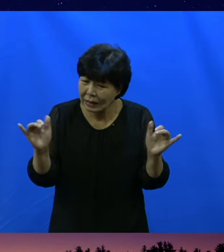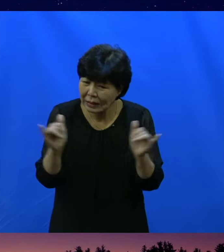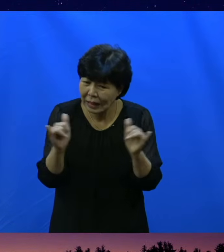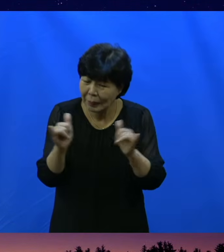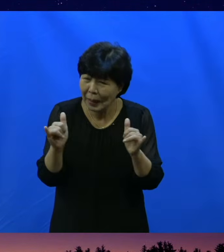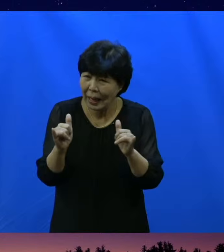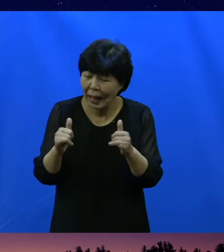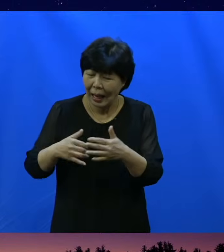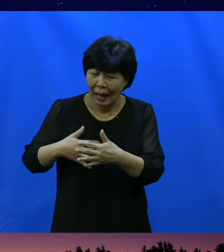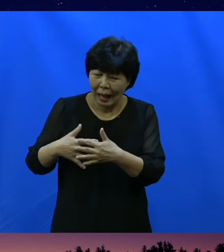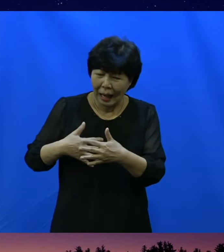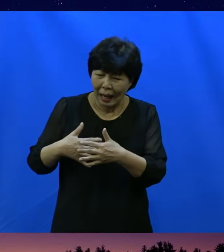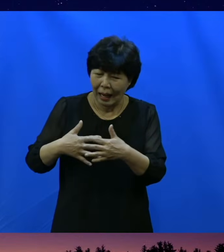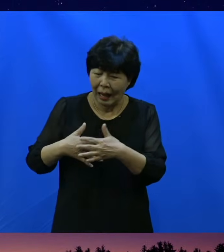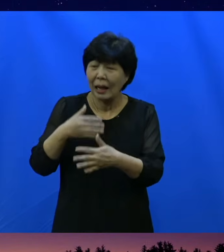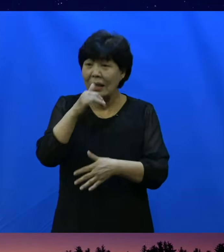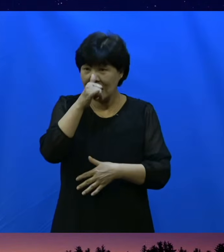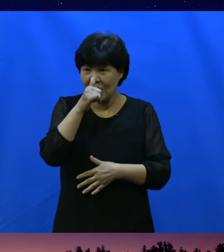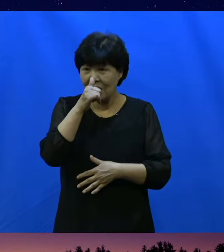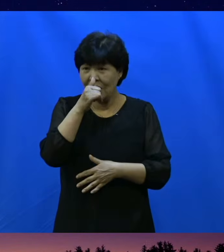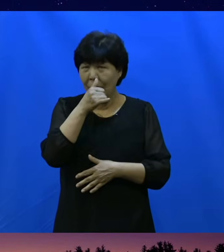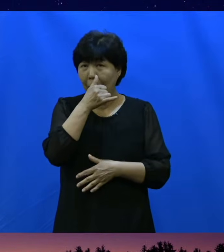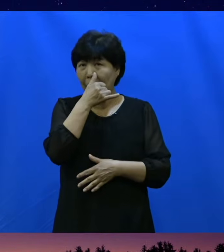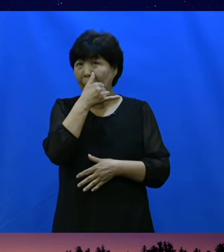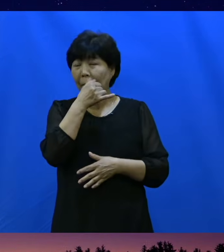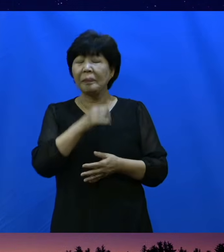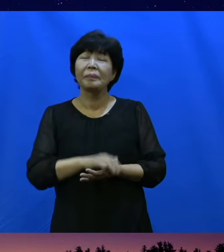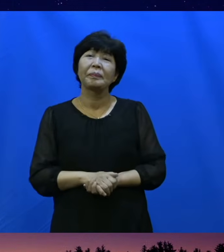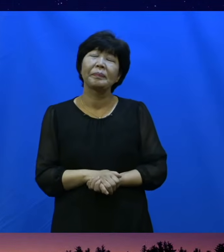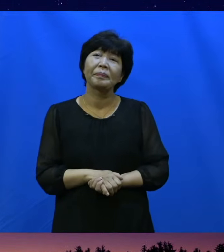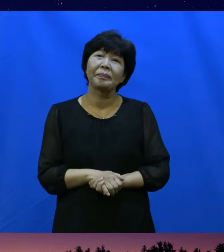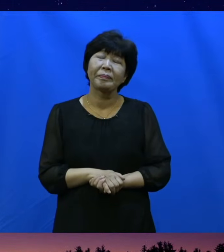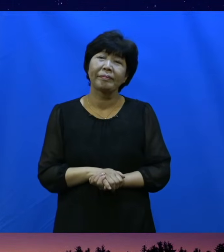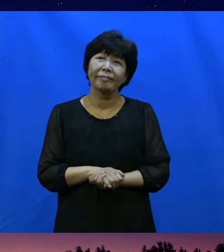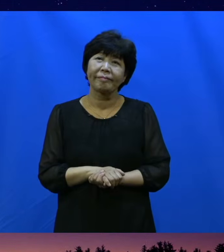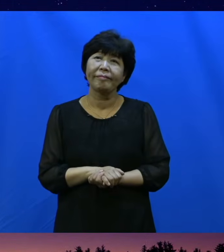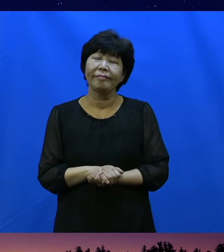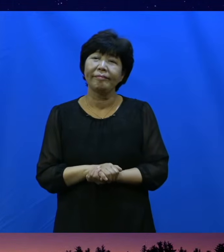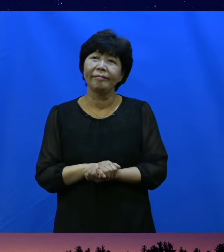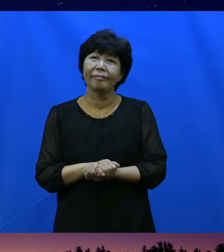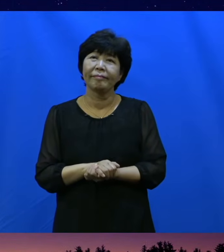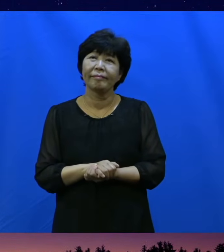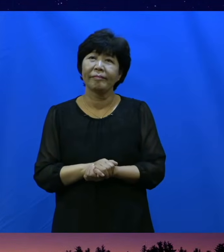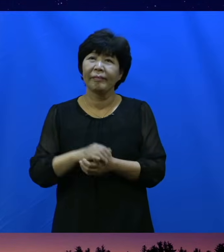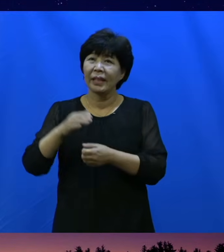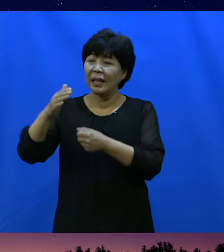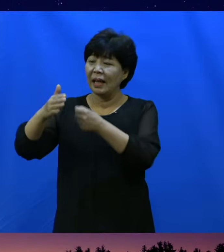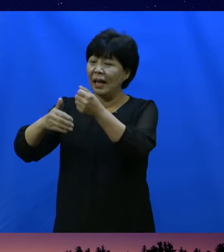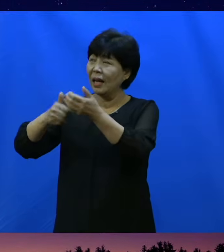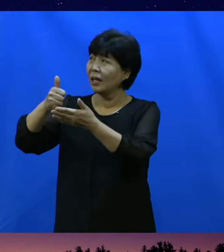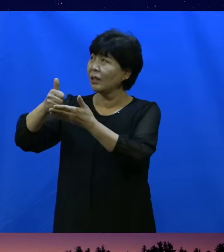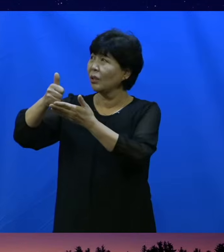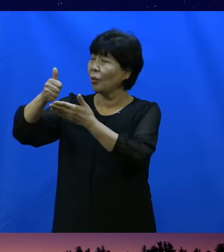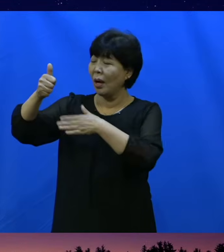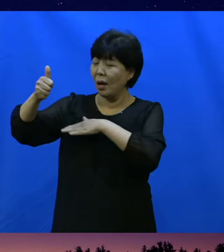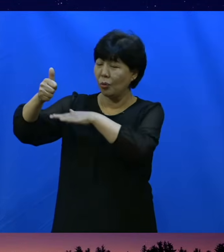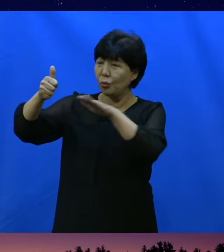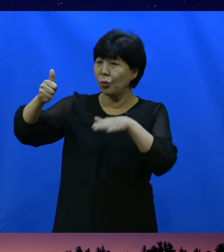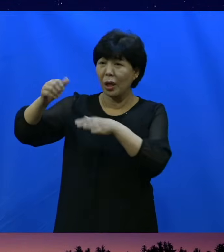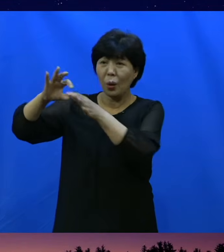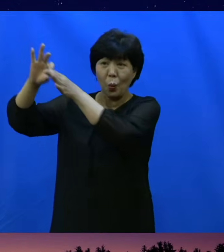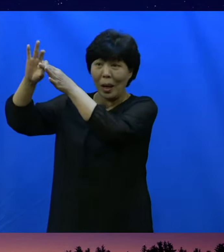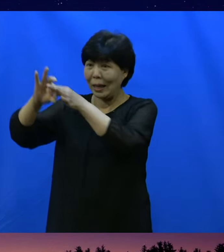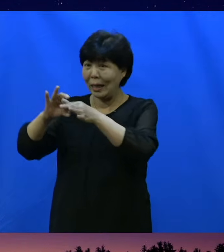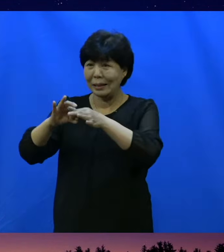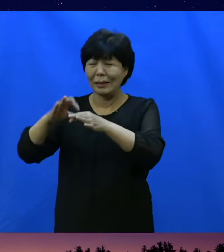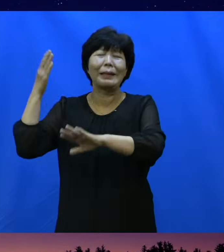팽팽한 긴장감 속에 진행되다가 어느 날 다 깨질 수도 있을 것 같은 가능성을 갖고 있는 관계라면, 하나님과 우리의 관계가 그러면 얼마나 불안하겠어요, 여러분. 그럴